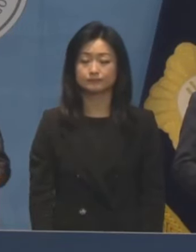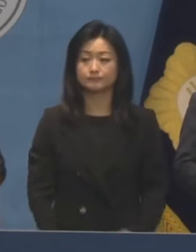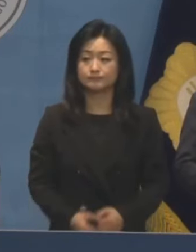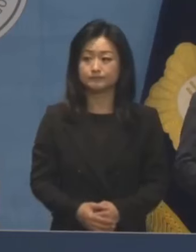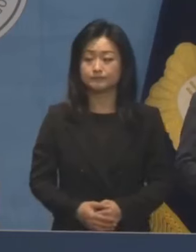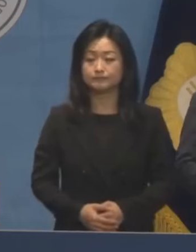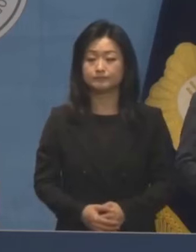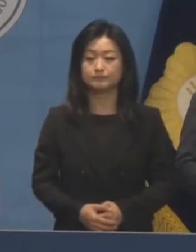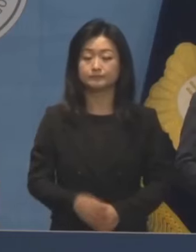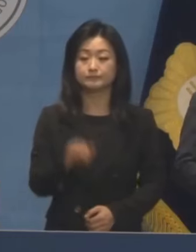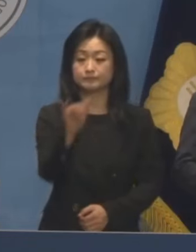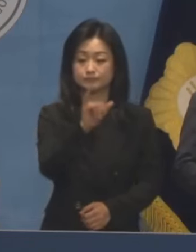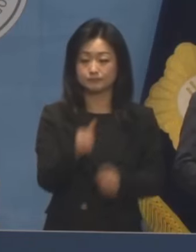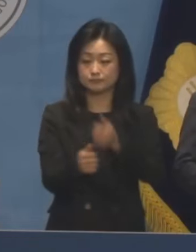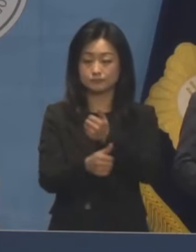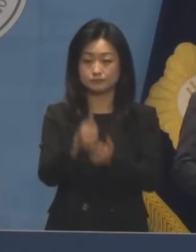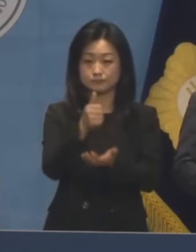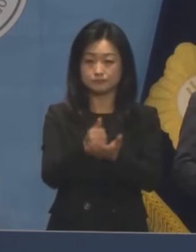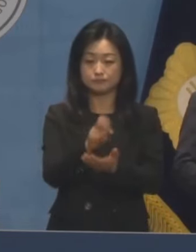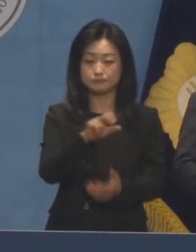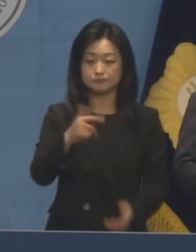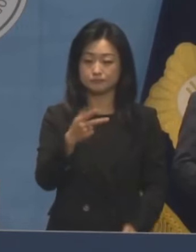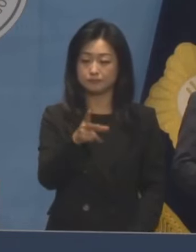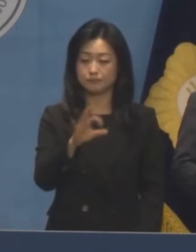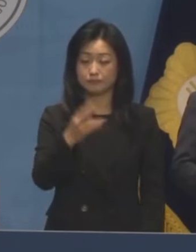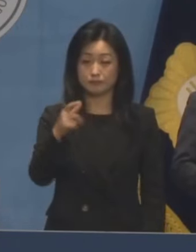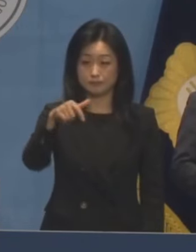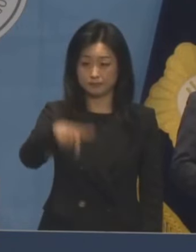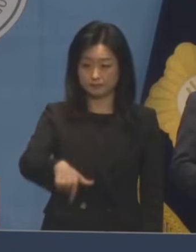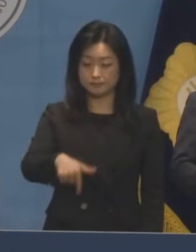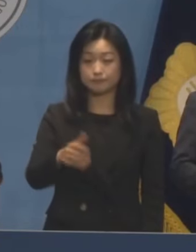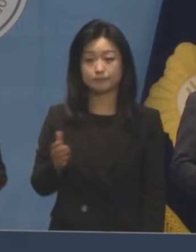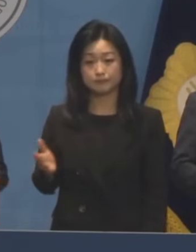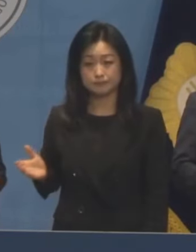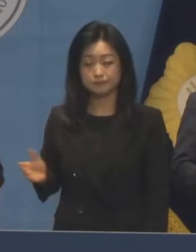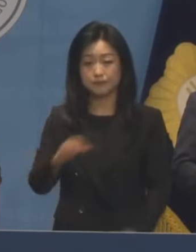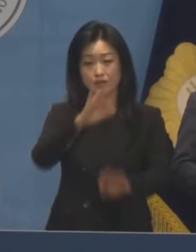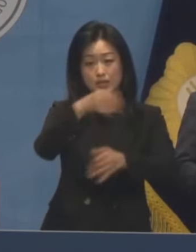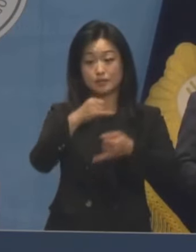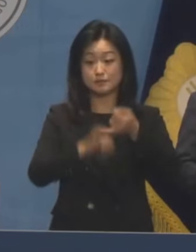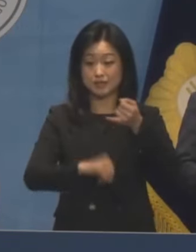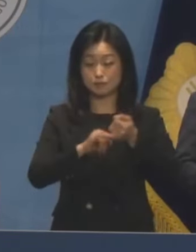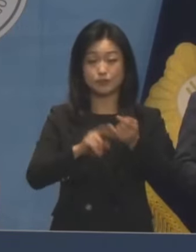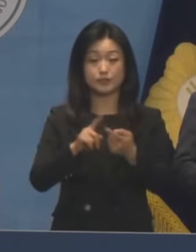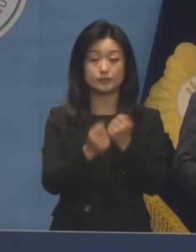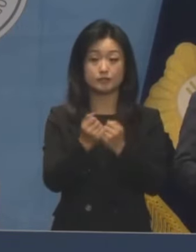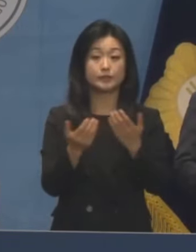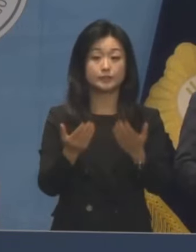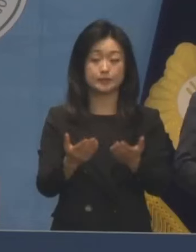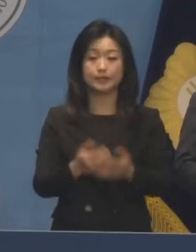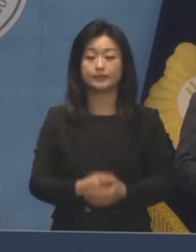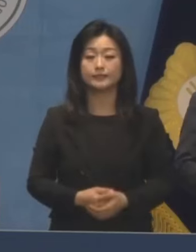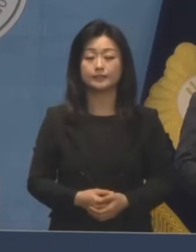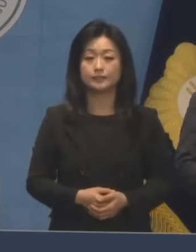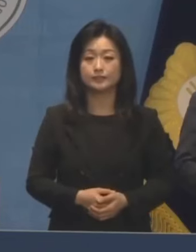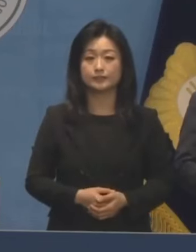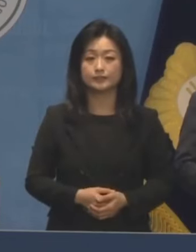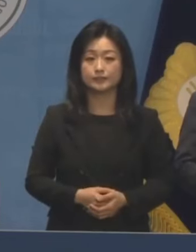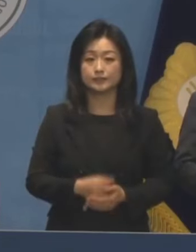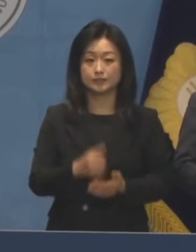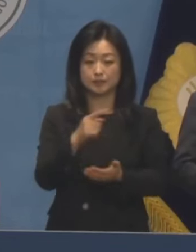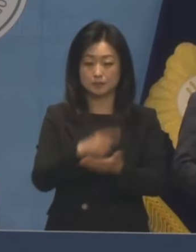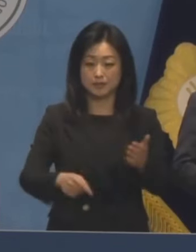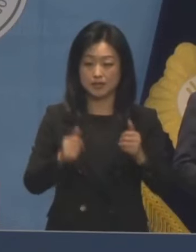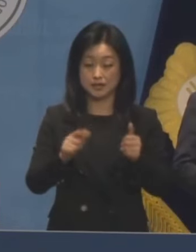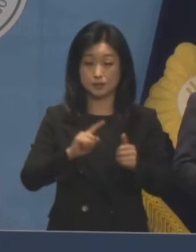감사합니다네을지 위원장 민병덕 있니다 저는 임금 체불에 대해서 그리고 손배 손배